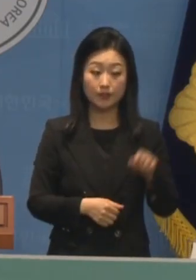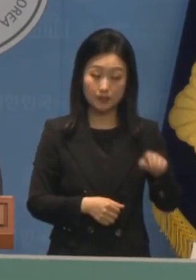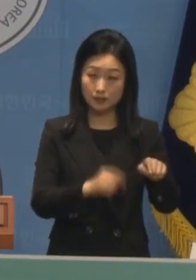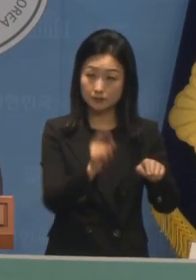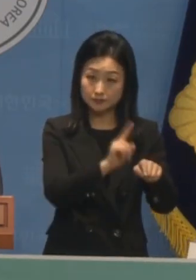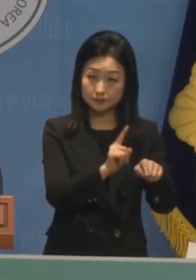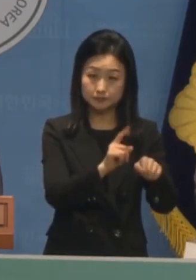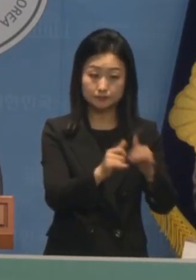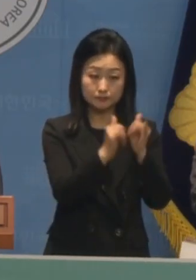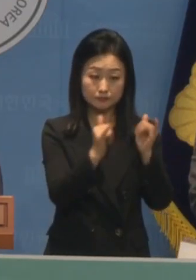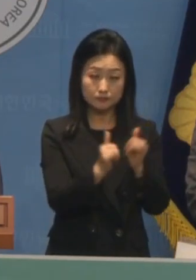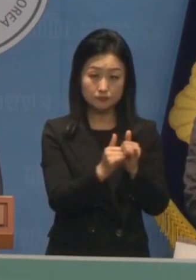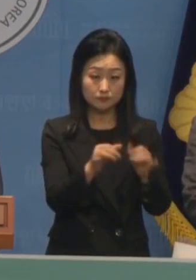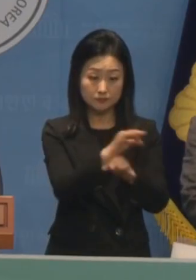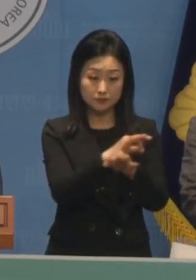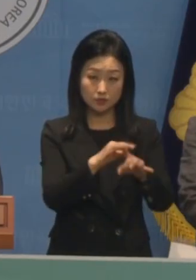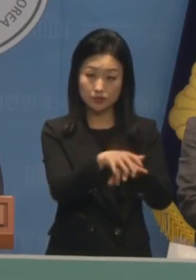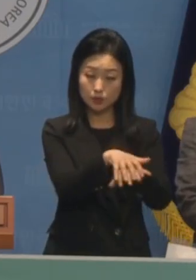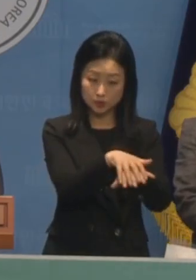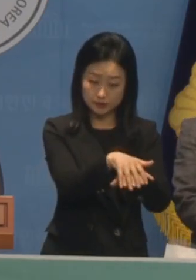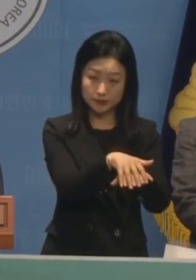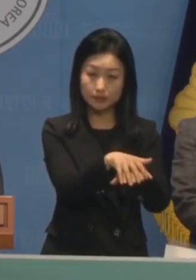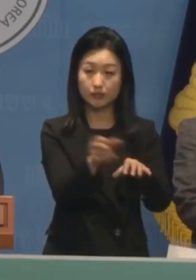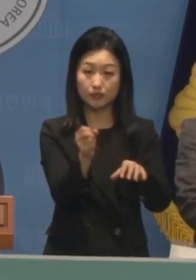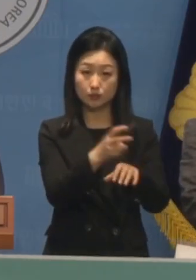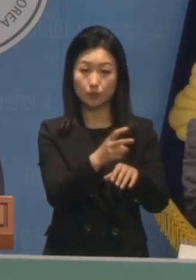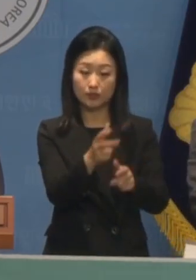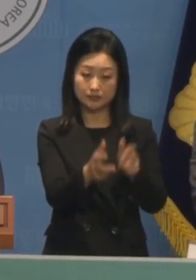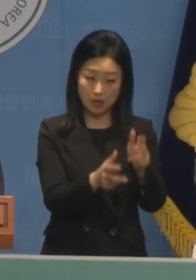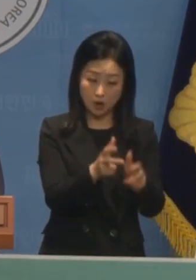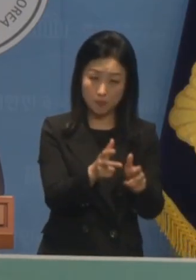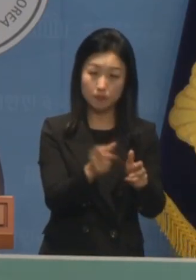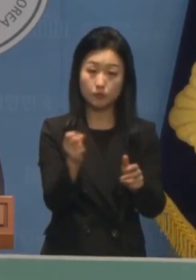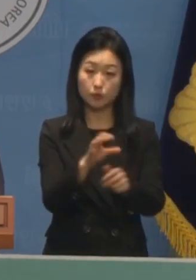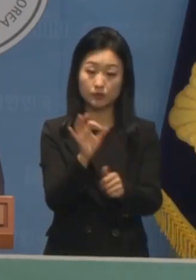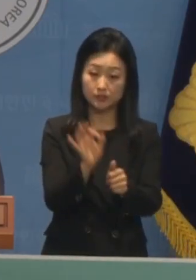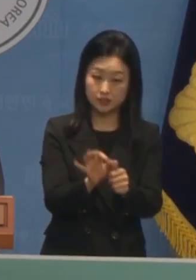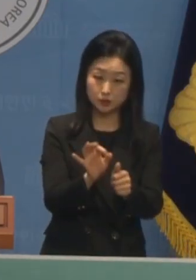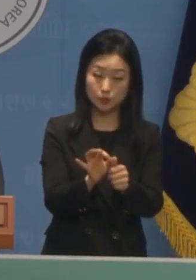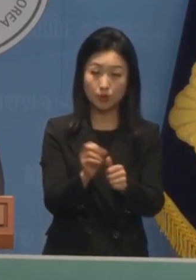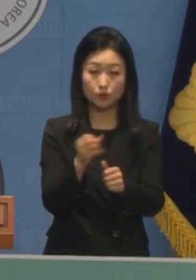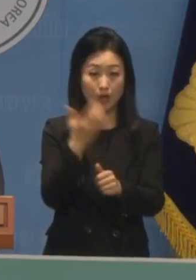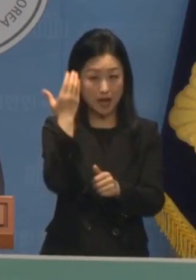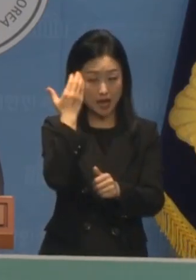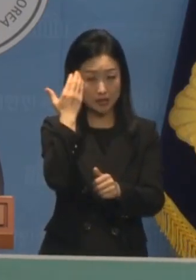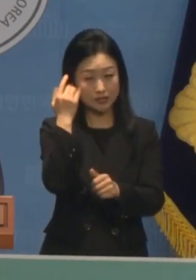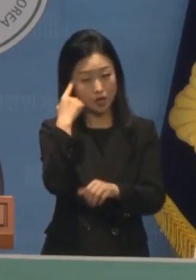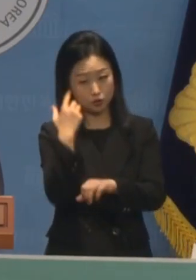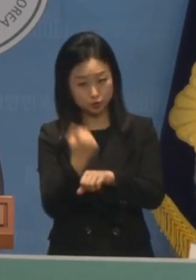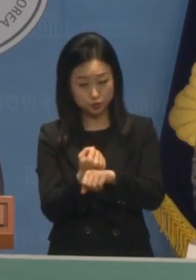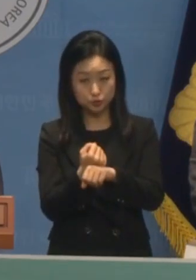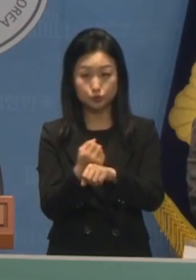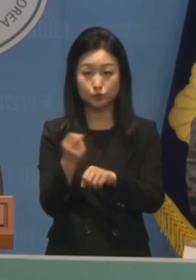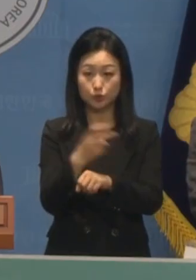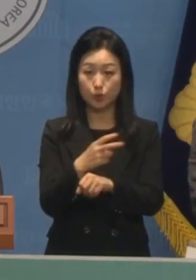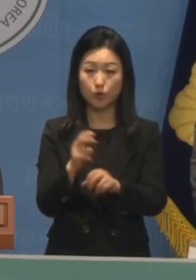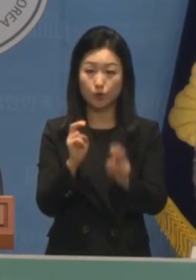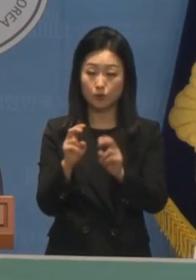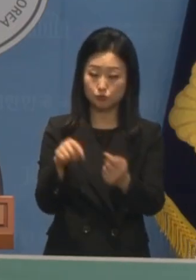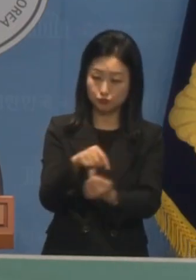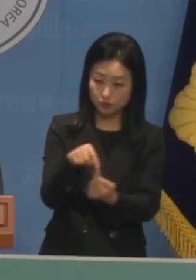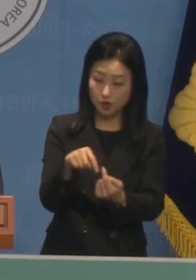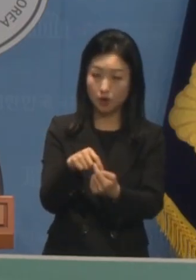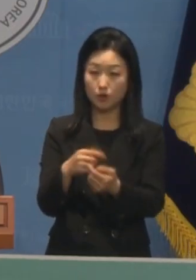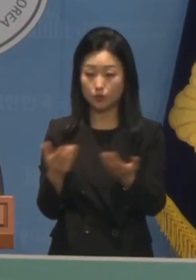한국사회연대경제원은 사회연대경제 조직 양성과 사업 모델 발굴과 지원, 학술 연구와 정책 개발, 경영, 기술,